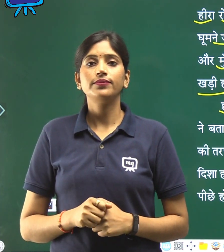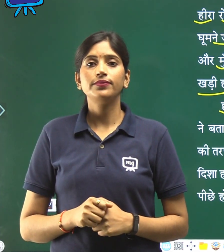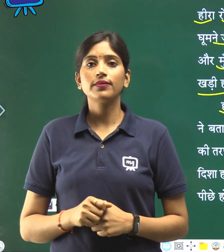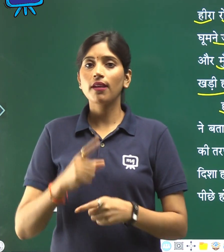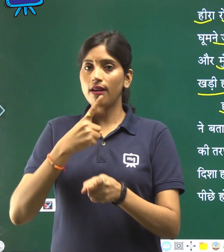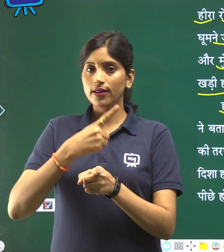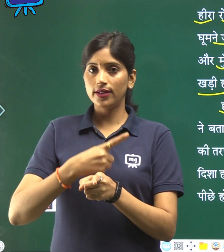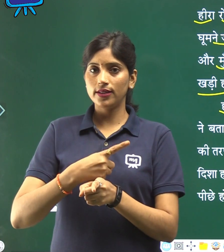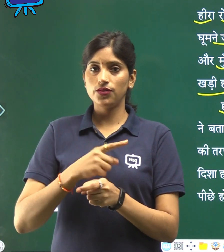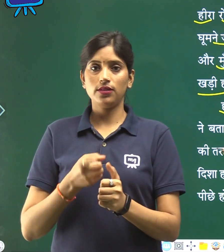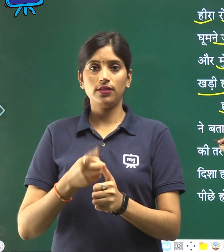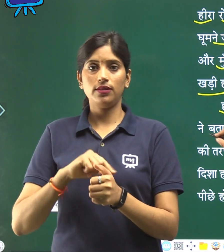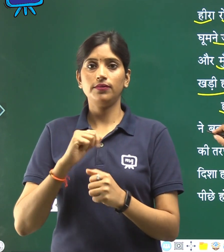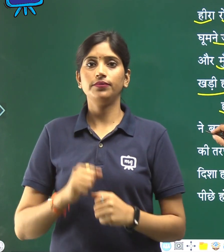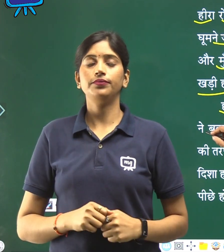गुरुजी ने